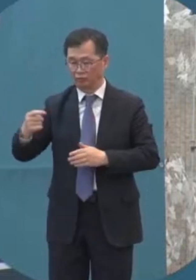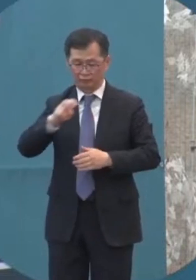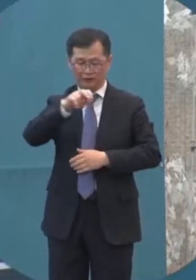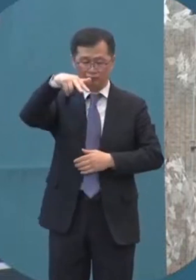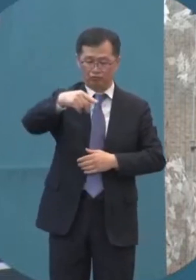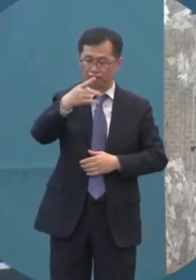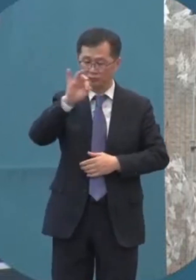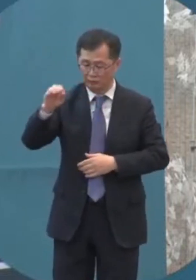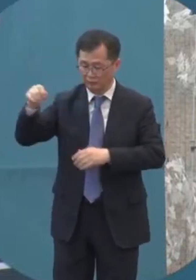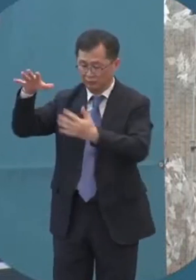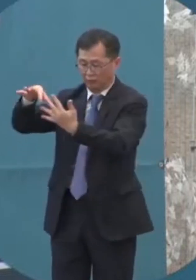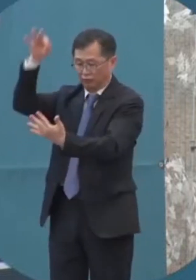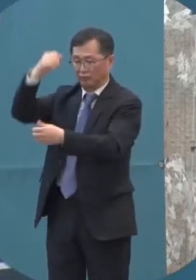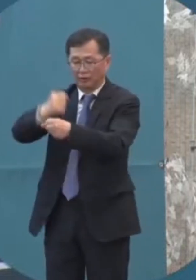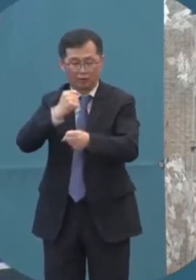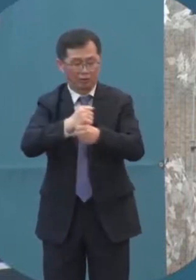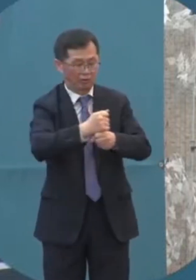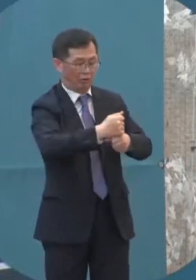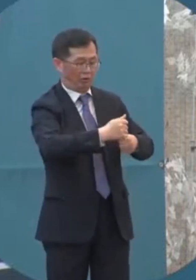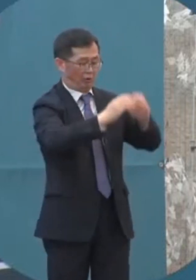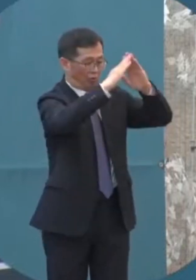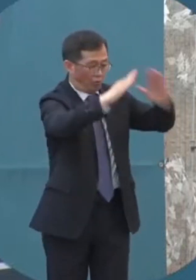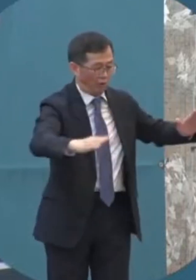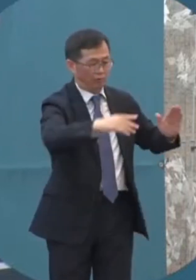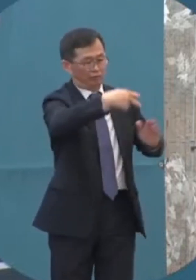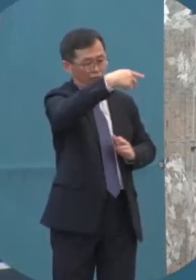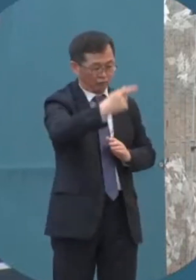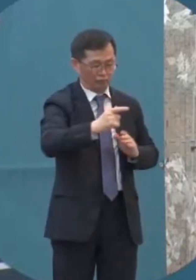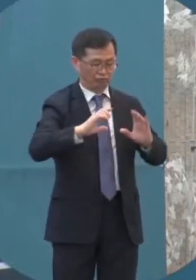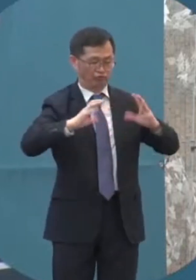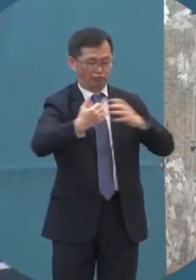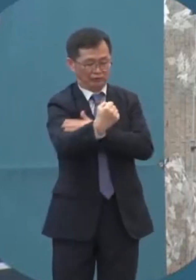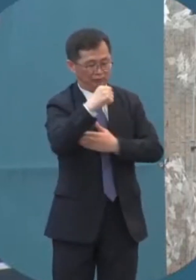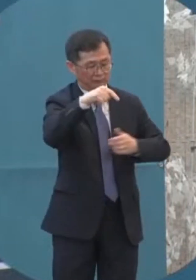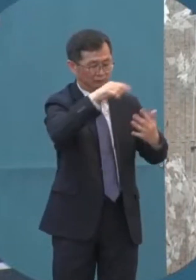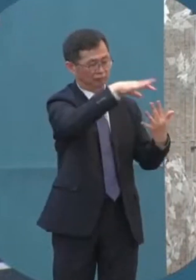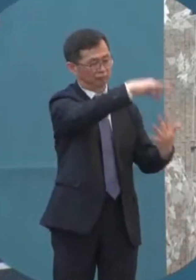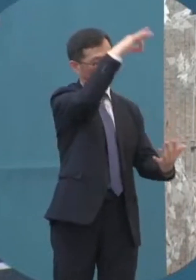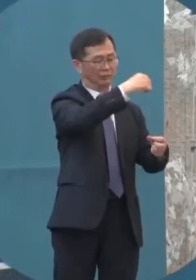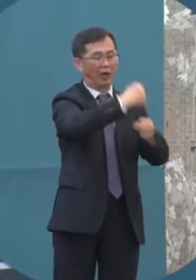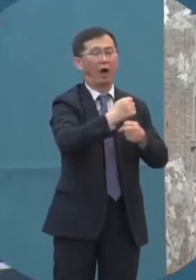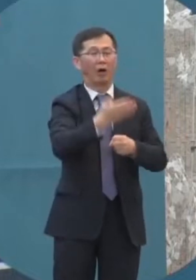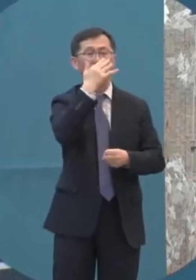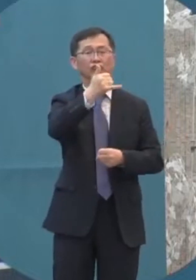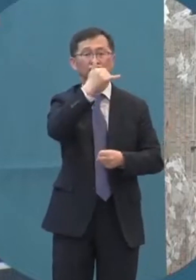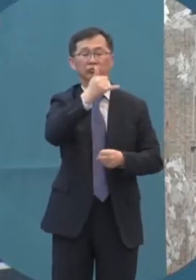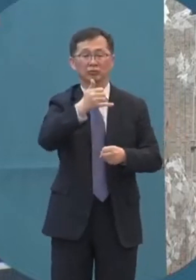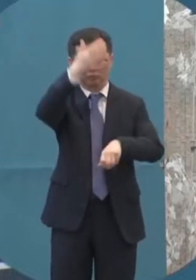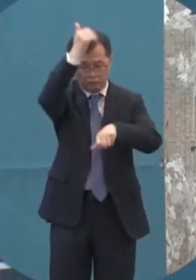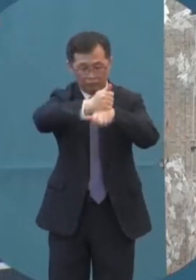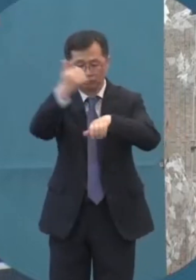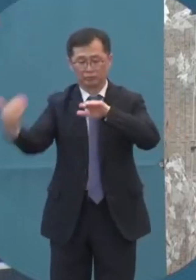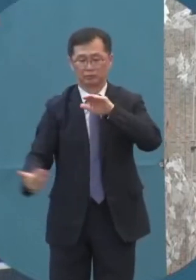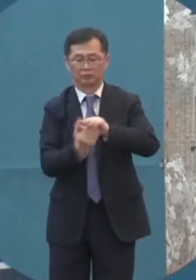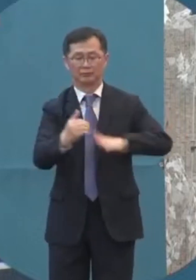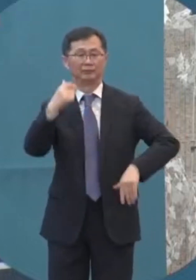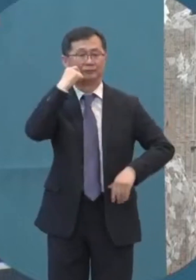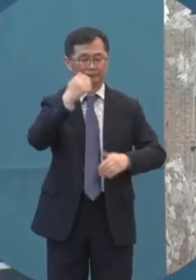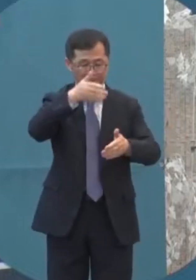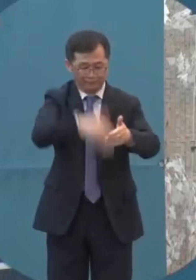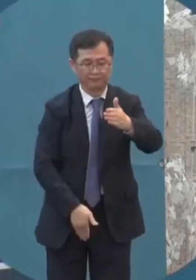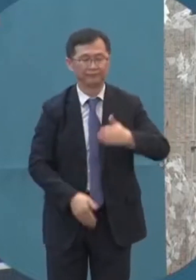나오고 호남에서도 국민의힘 국회의원이 나오는 그런 정치를 꿈꾸었어요. 그런데 그게 끝내 이루어지지 못했지요.